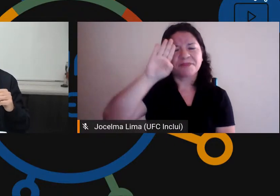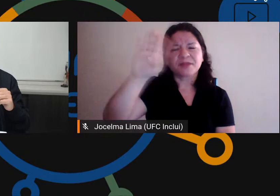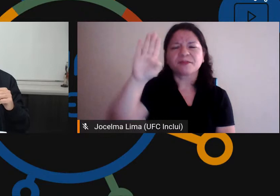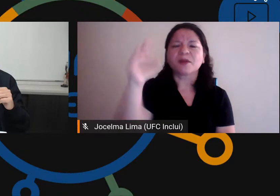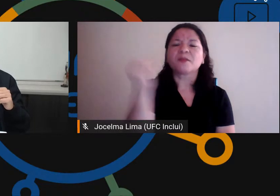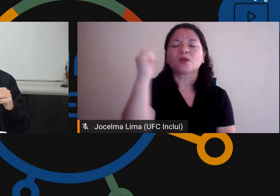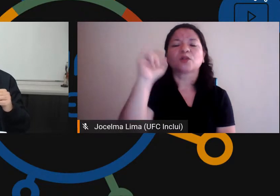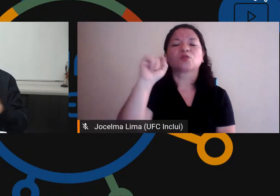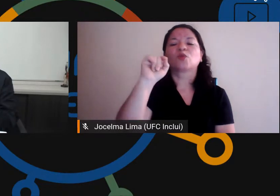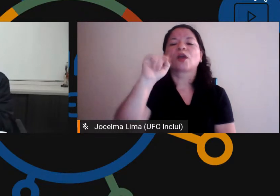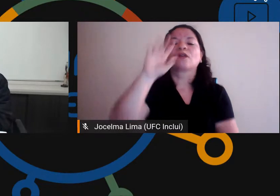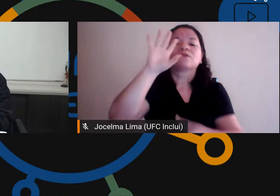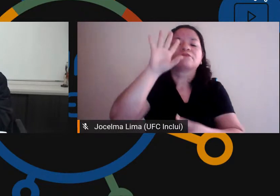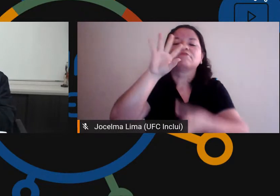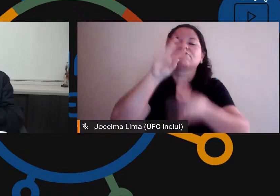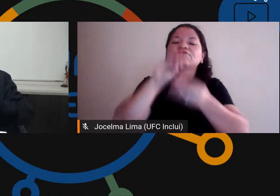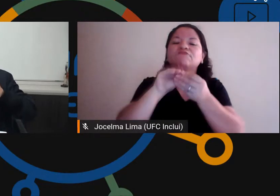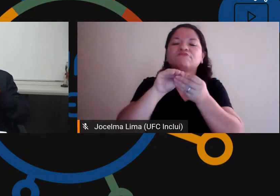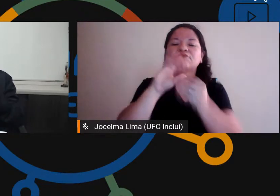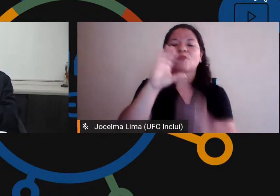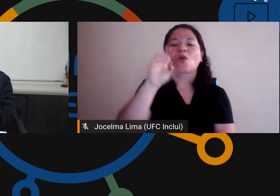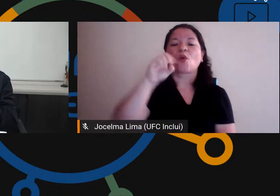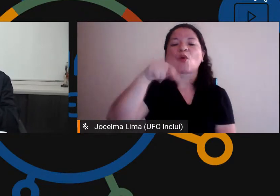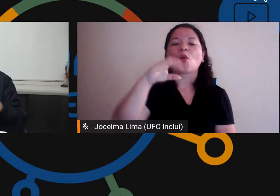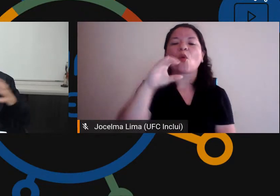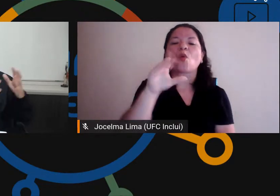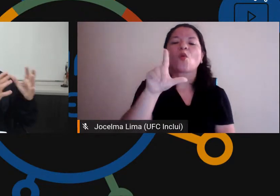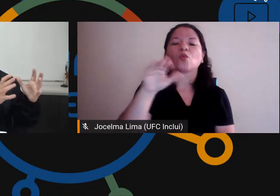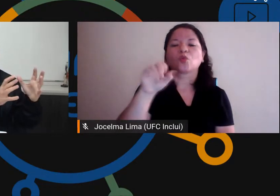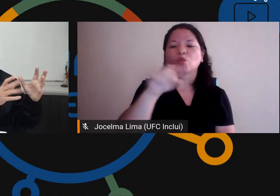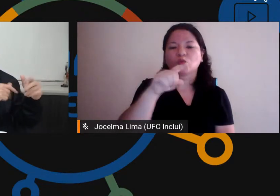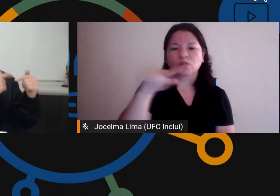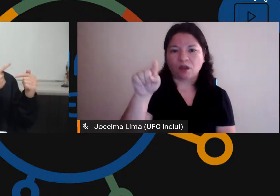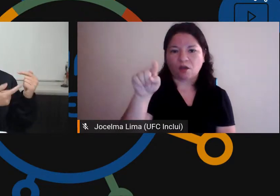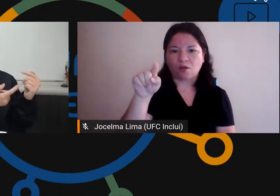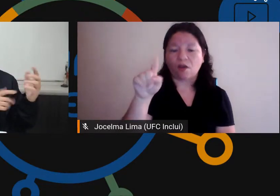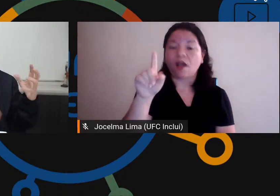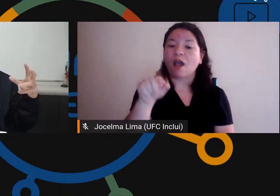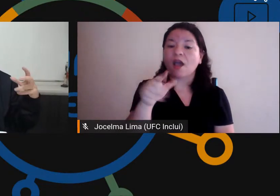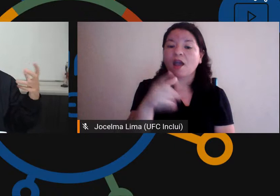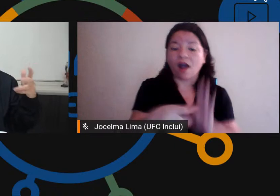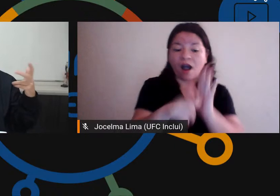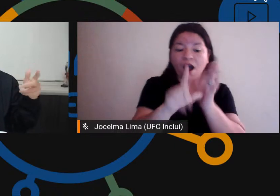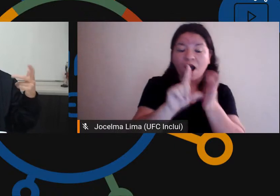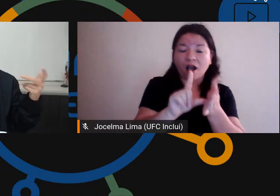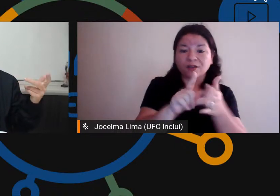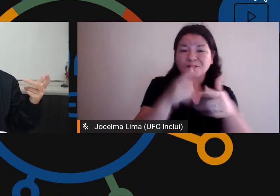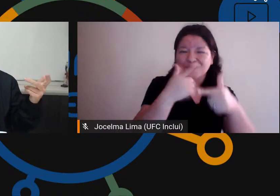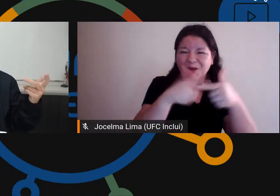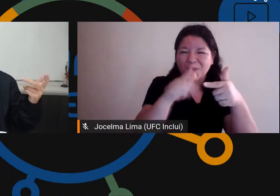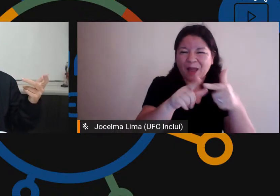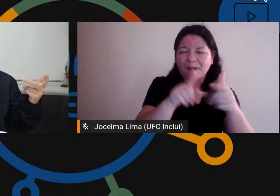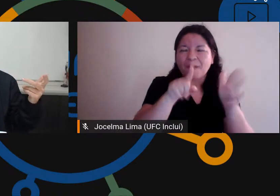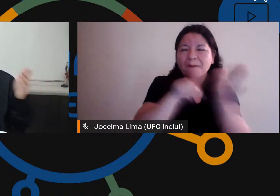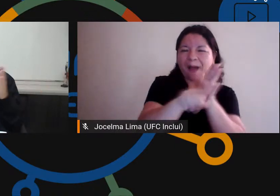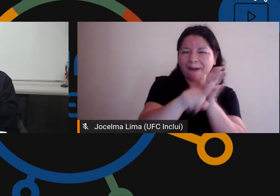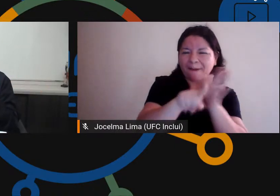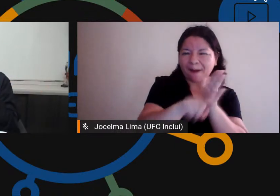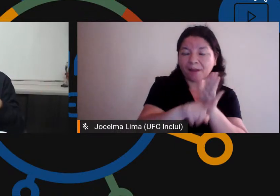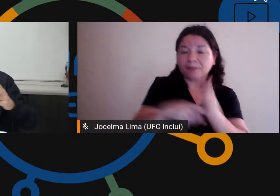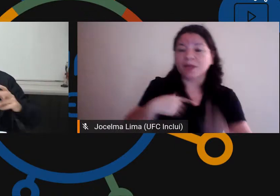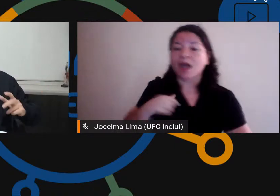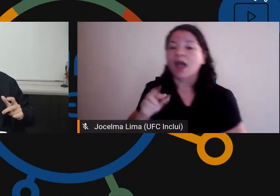Quais são suas conclusões? As conclusões são as respostas que você deu à questão que você estava tentando responder.